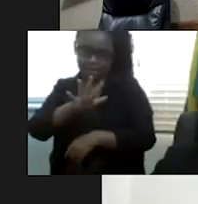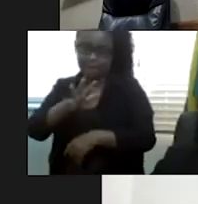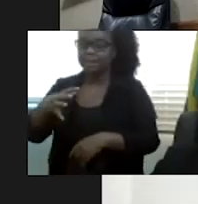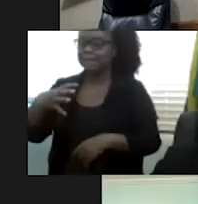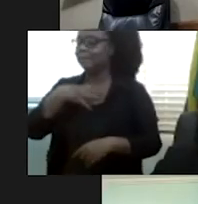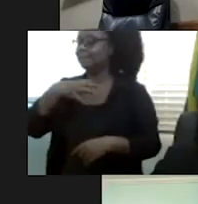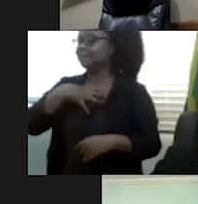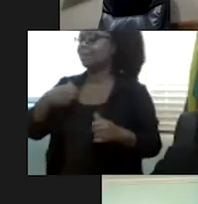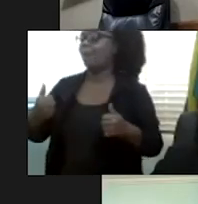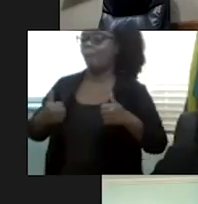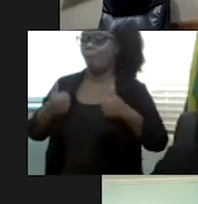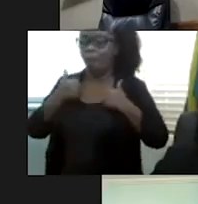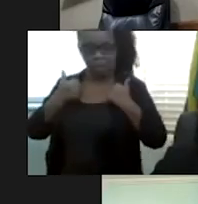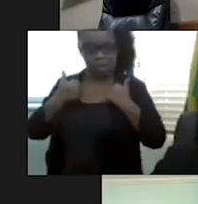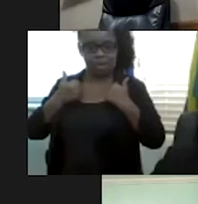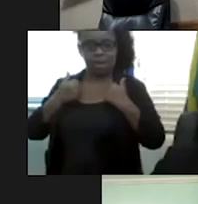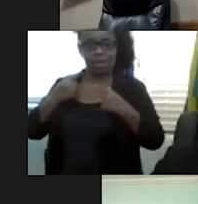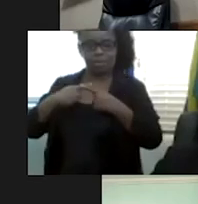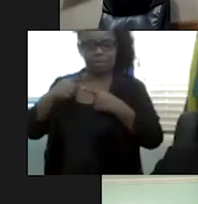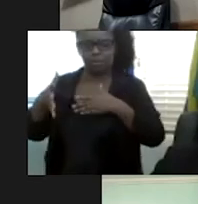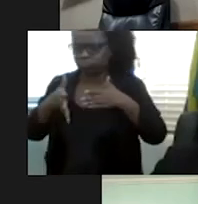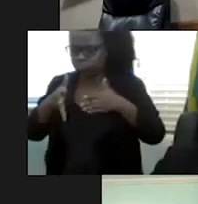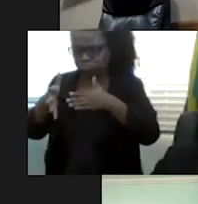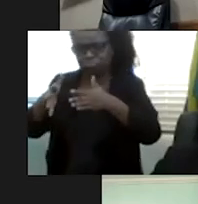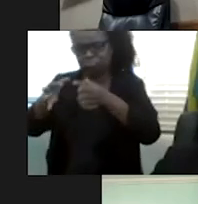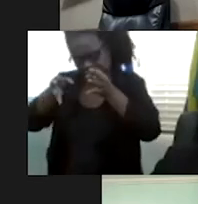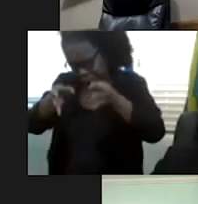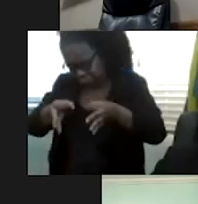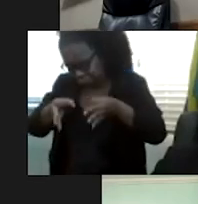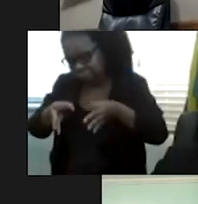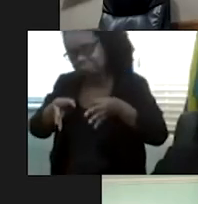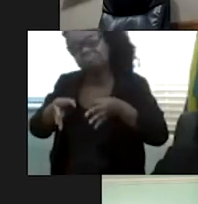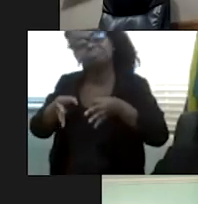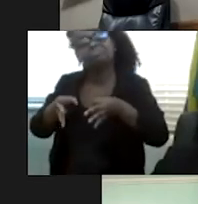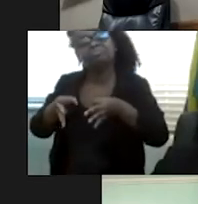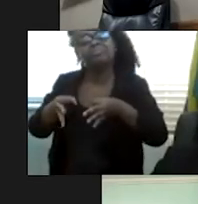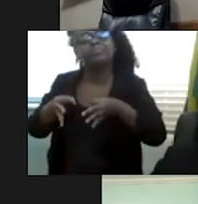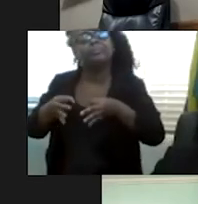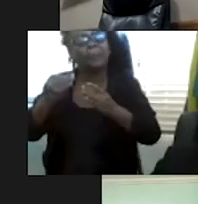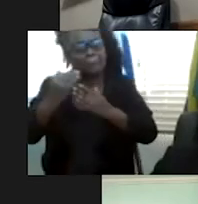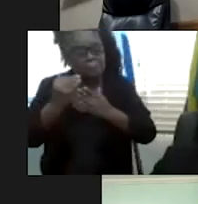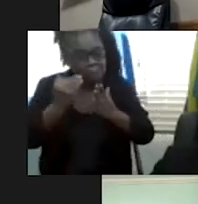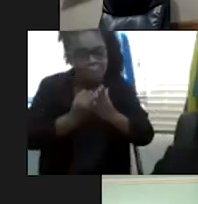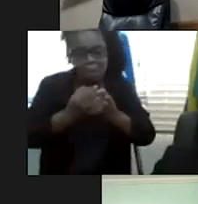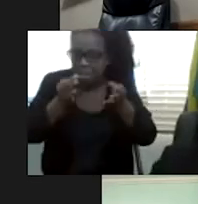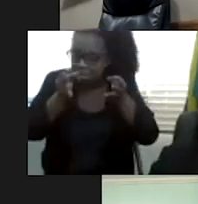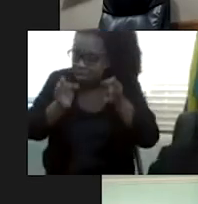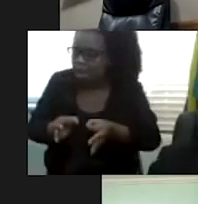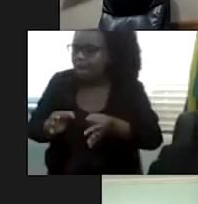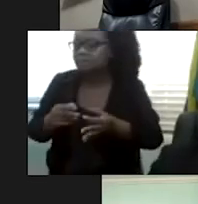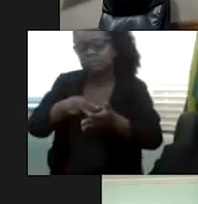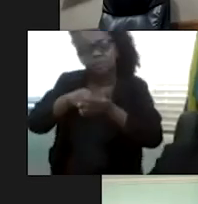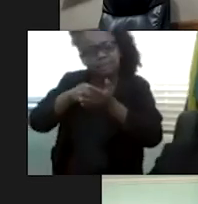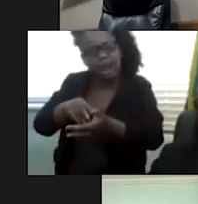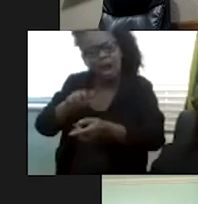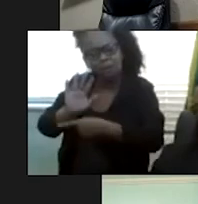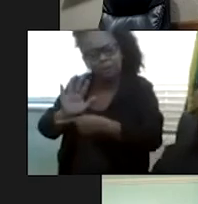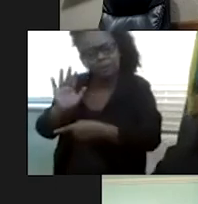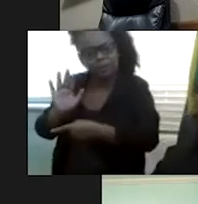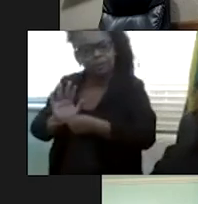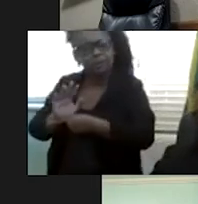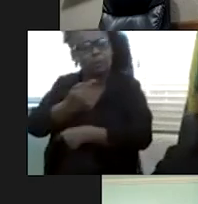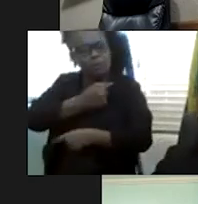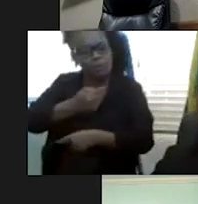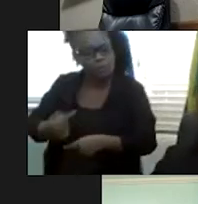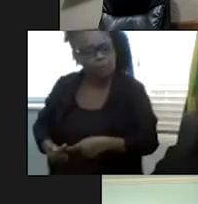que nós estamos no caminho certo, dando sustentação a esse governo, mas o mais importante,